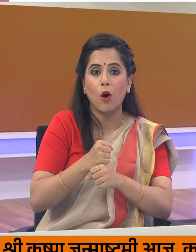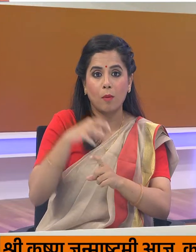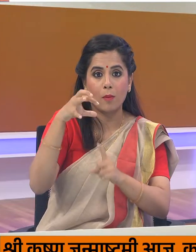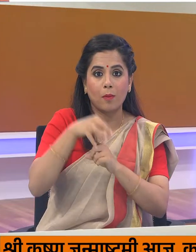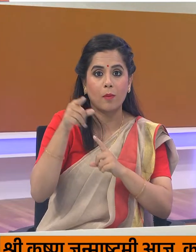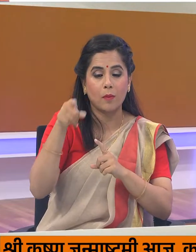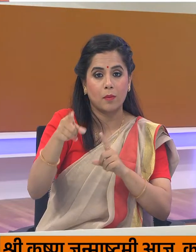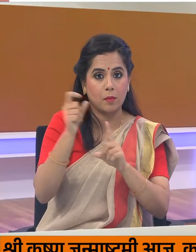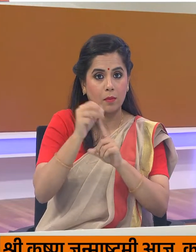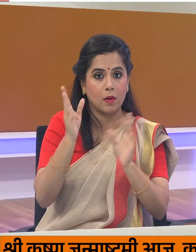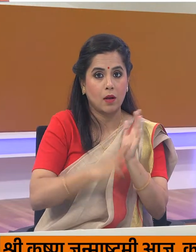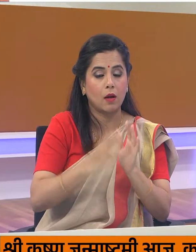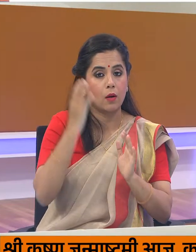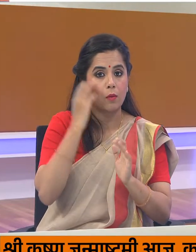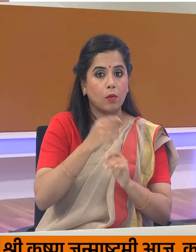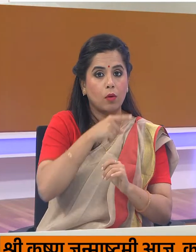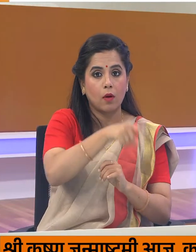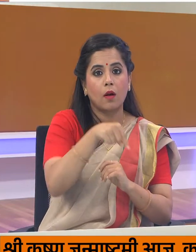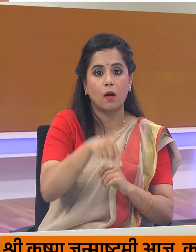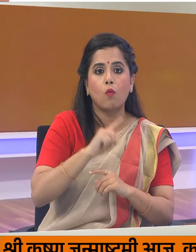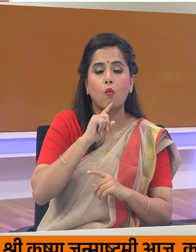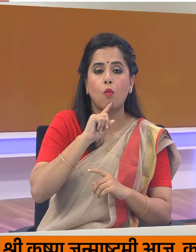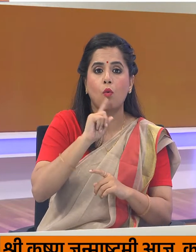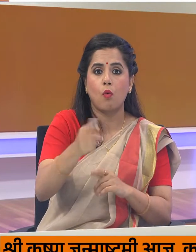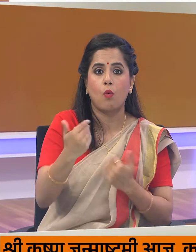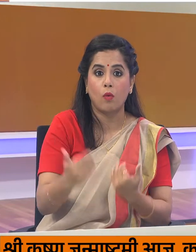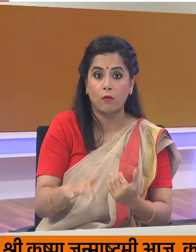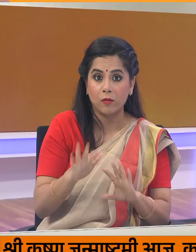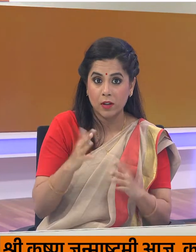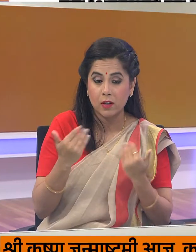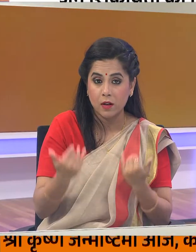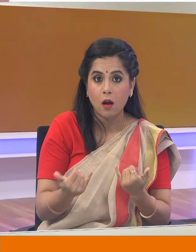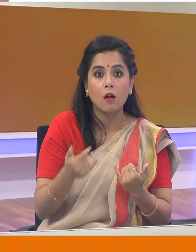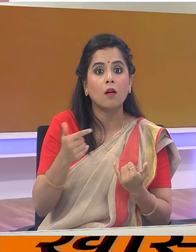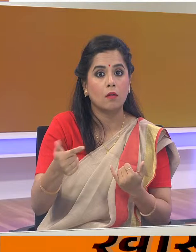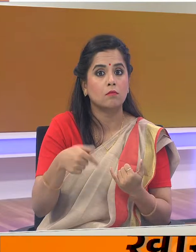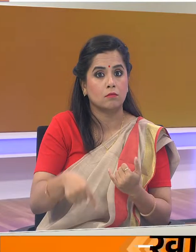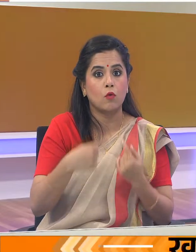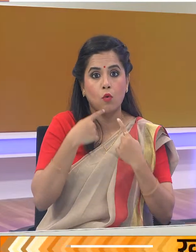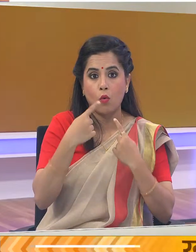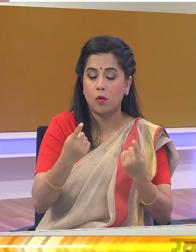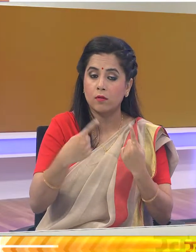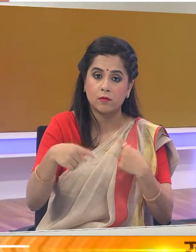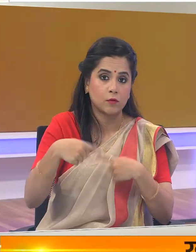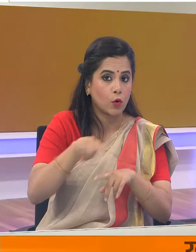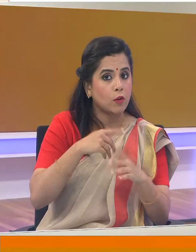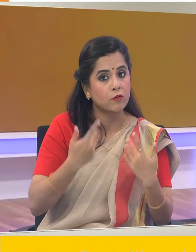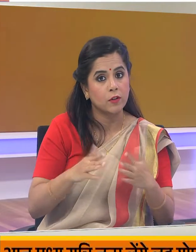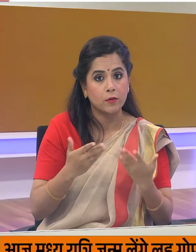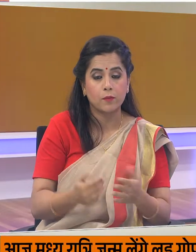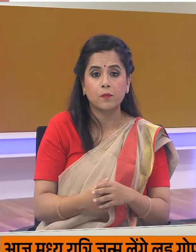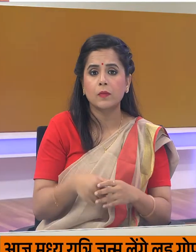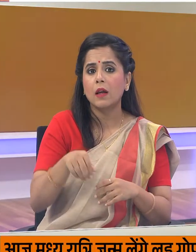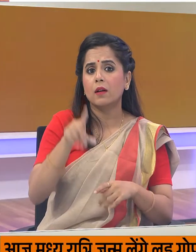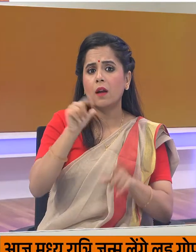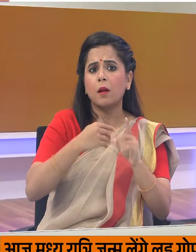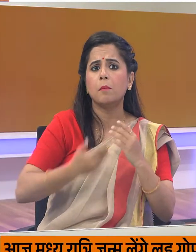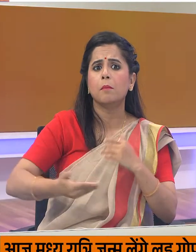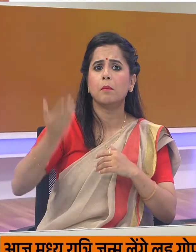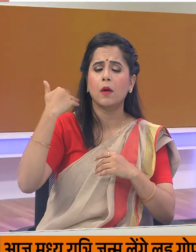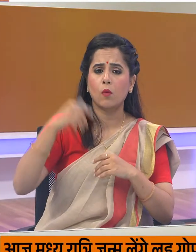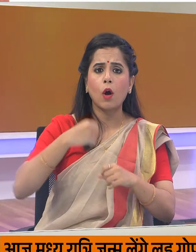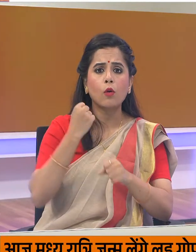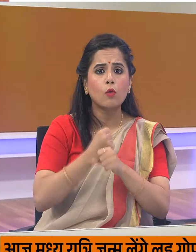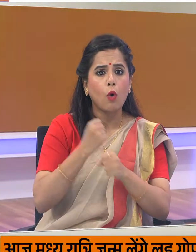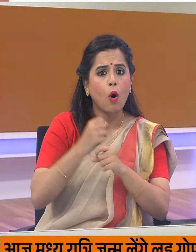विभागों को प्रधानमंत्री नरेंद्र मोदी के आदेश के बाद यह निर्देश जारी कर दिया गया है। 10 साल पहले